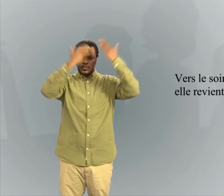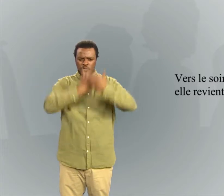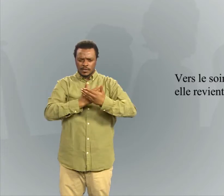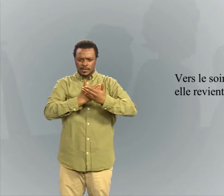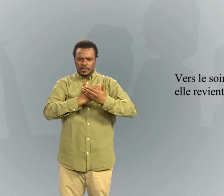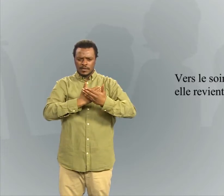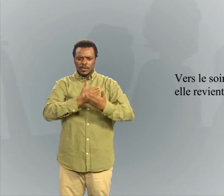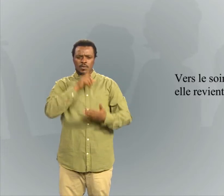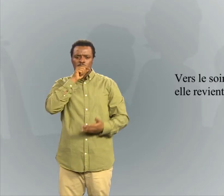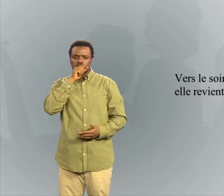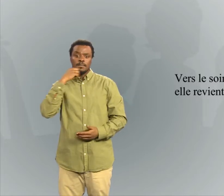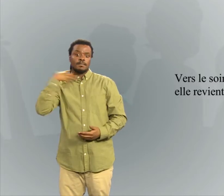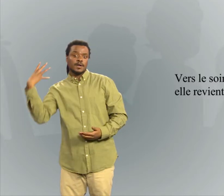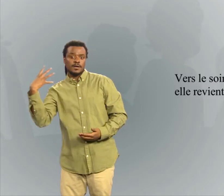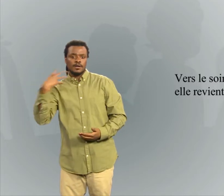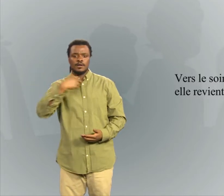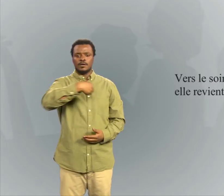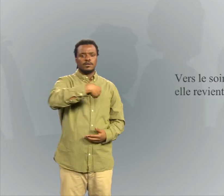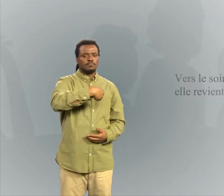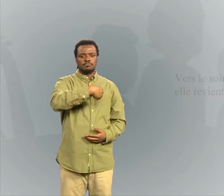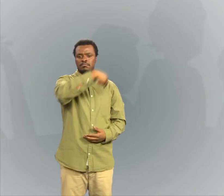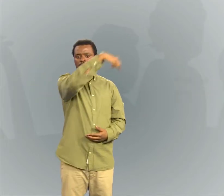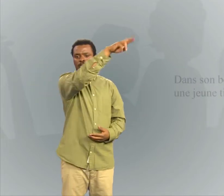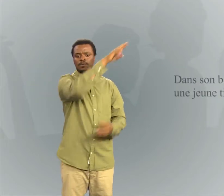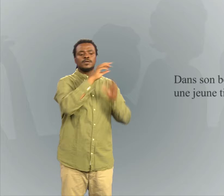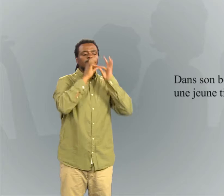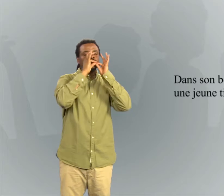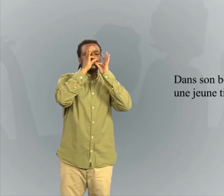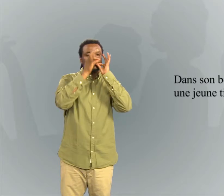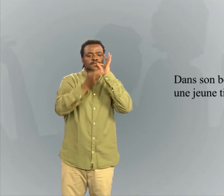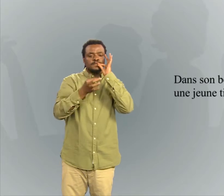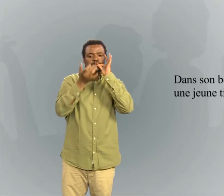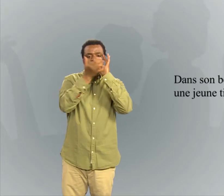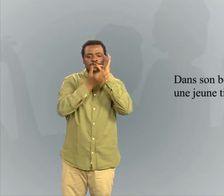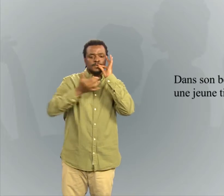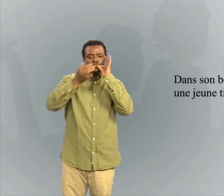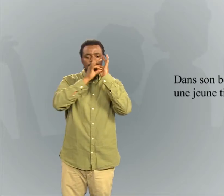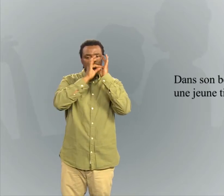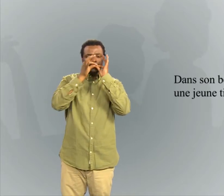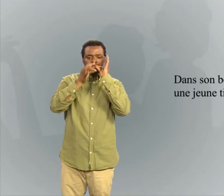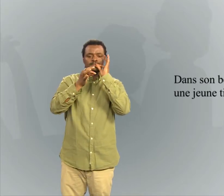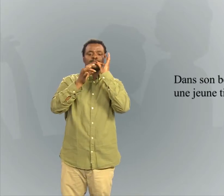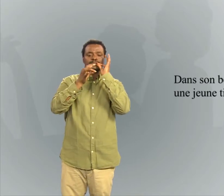Vers le soir, elle revient auprès de Noé. Dans son bec, elle tient une jeune tige d'olivier.